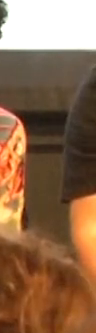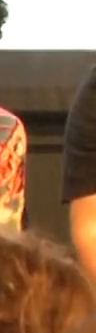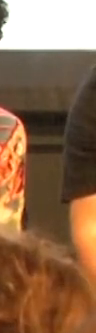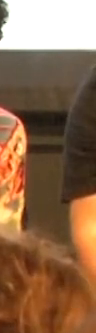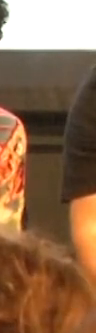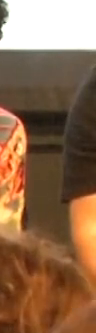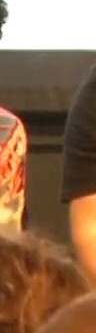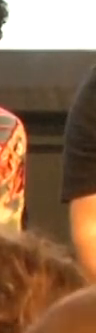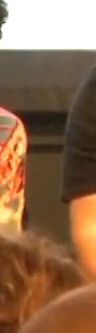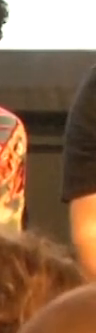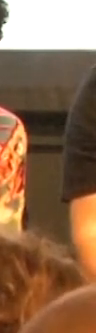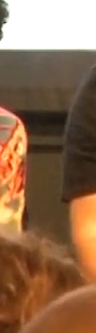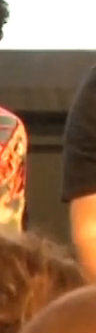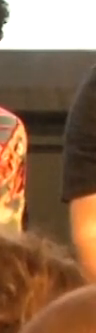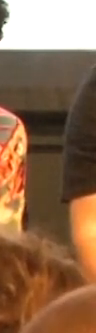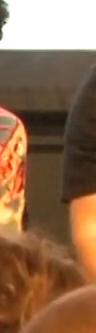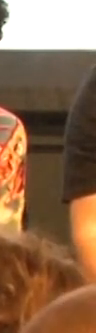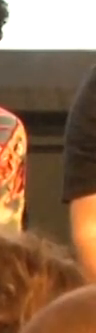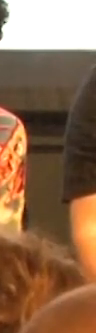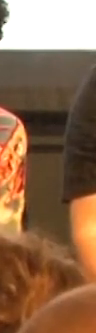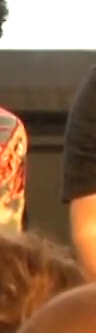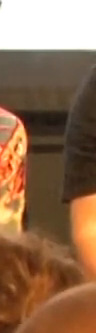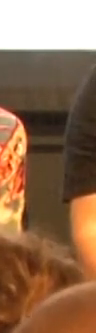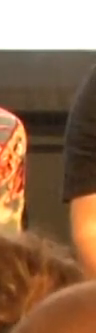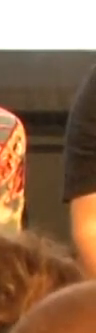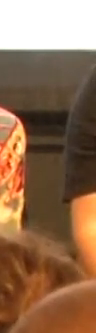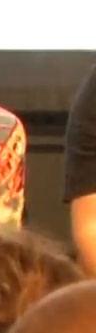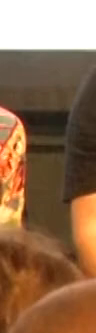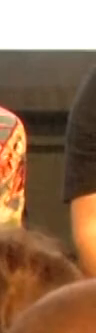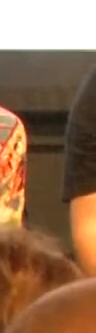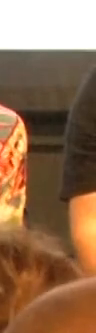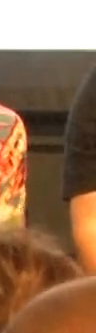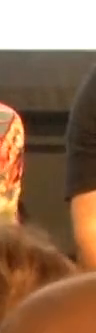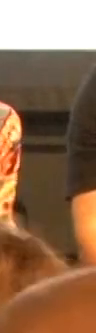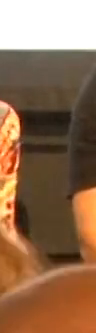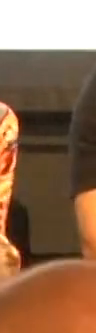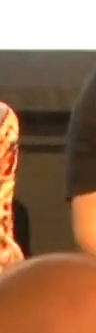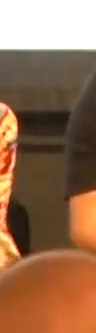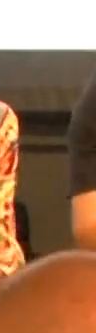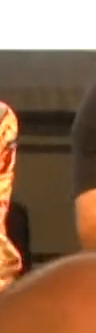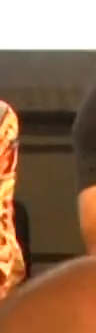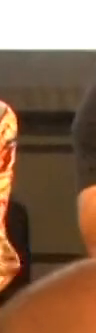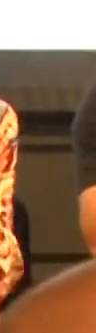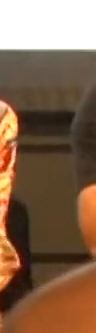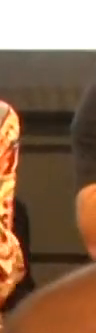da gráfica, pela minha mãe e meu pai, que também estão aqui presentes. Uma salva de palmas, por favor.